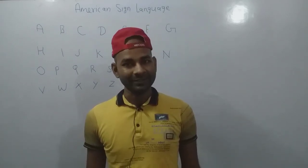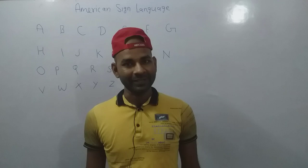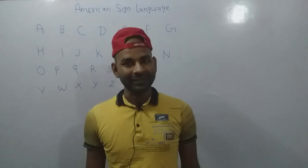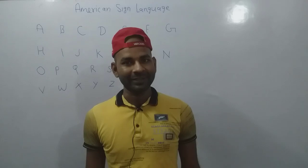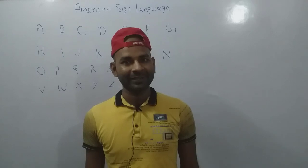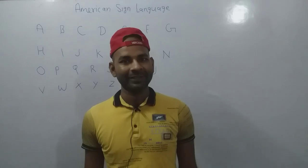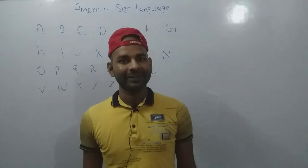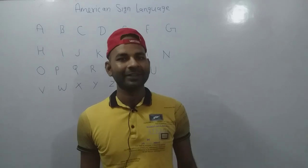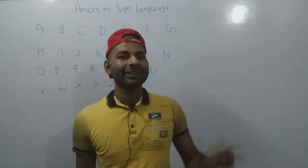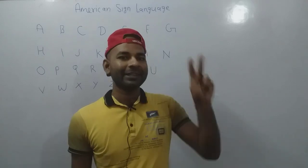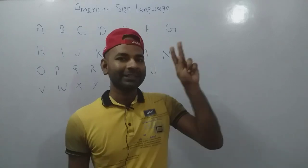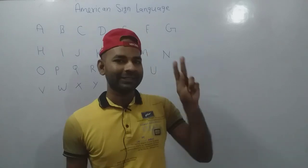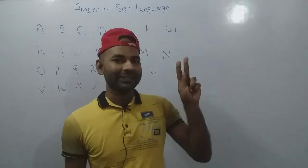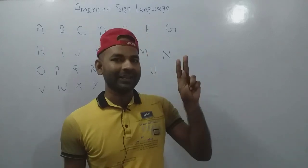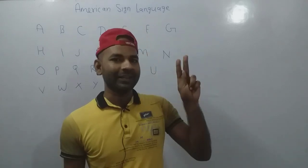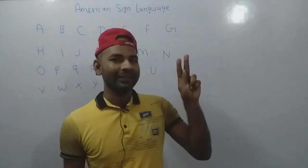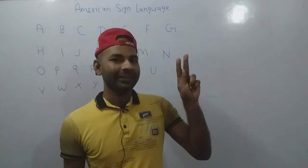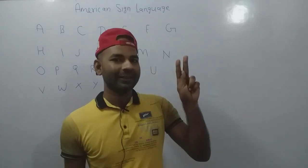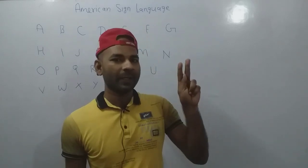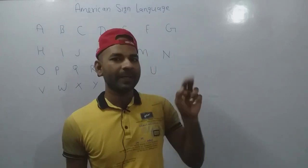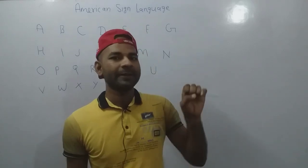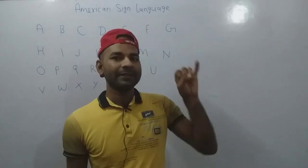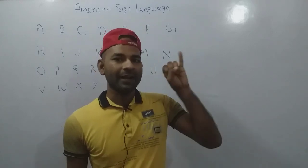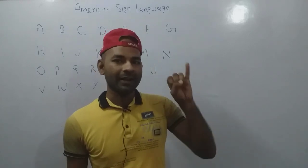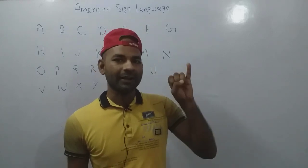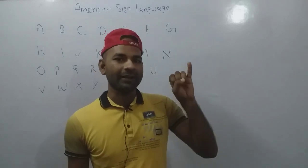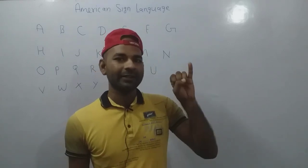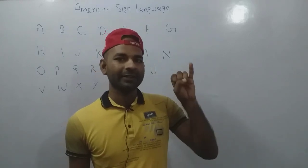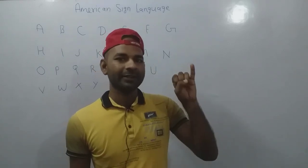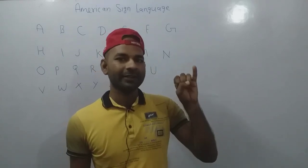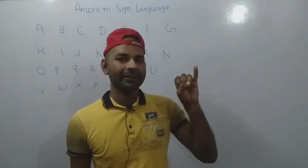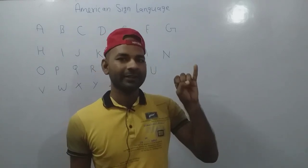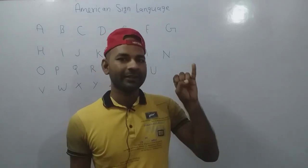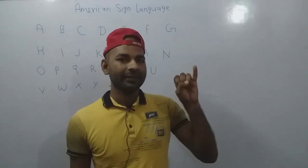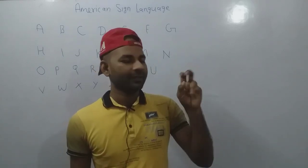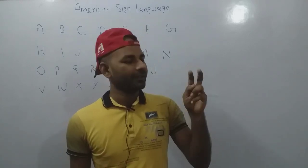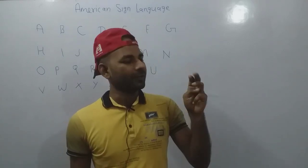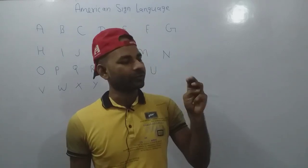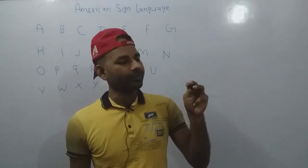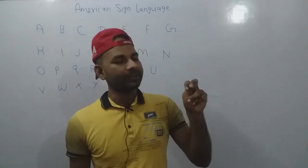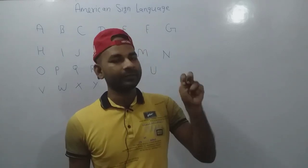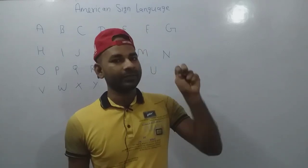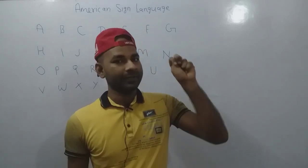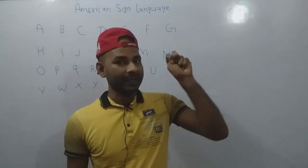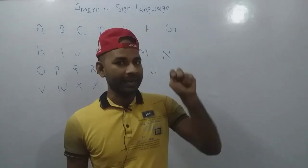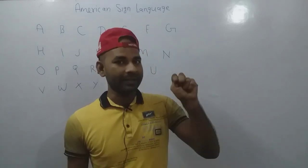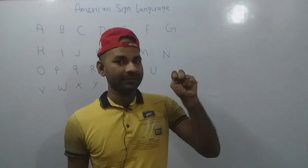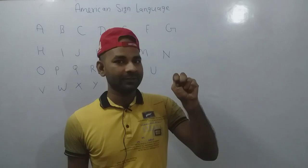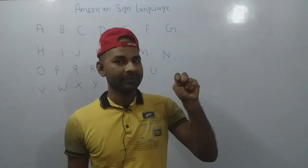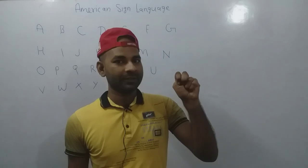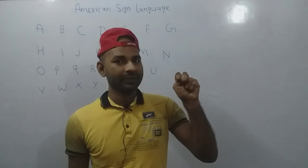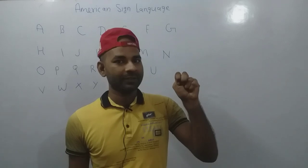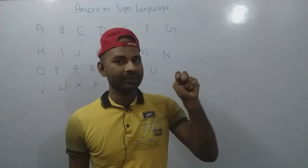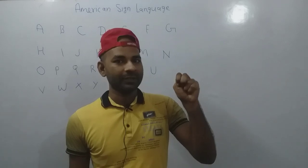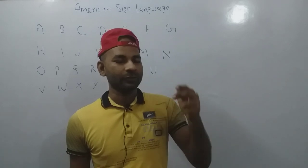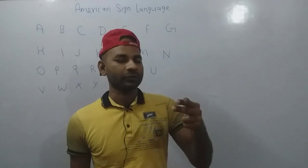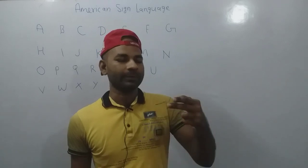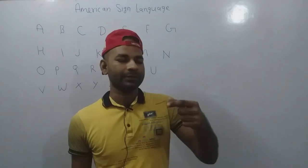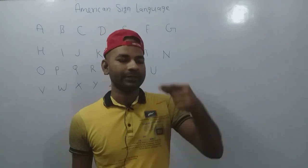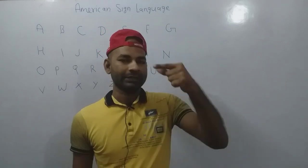राजा, के आई और उसके बाद एन और उसके बाद